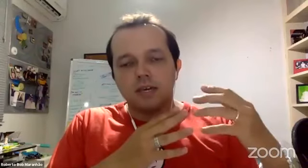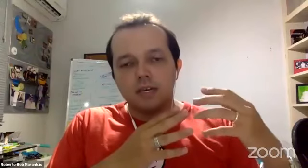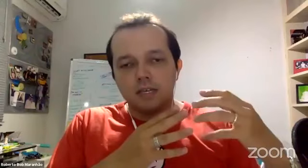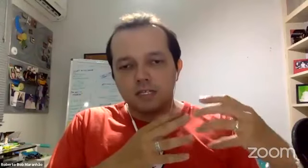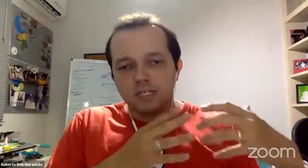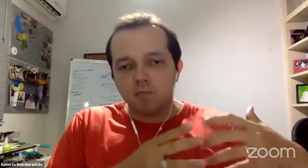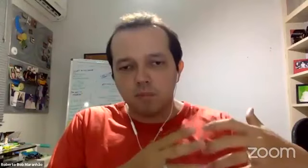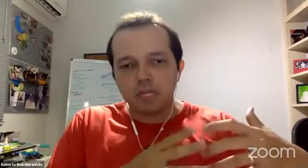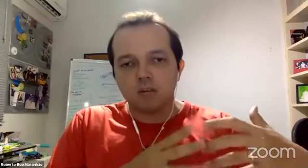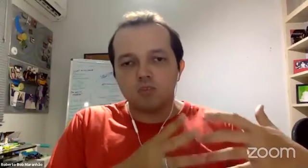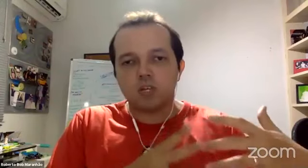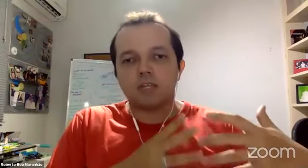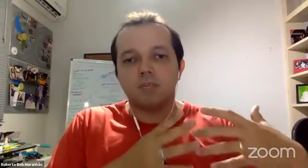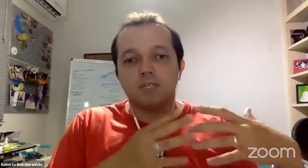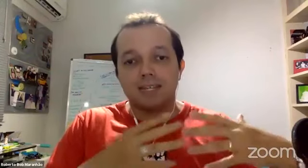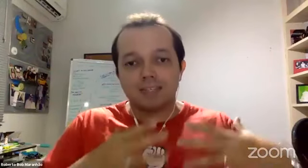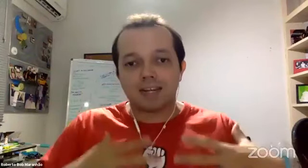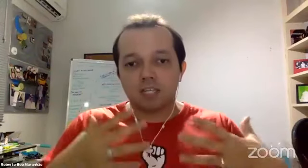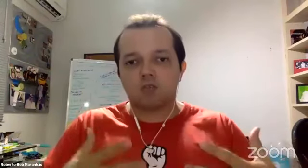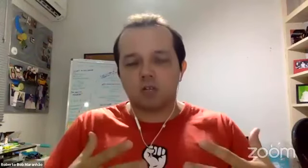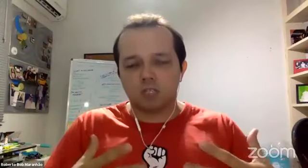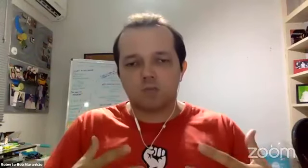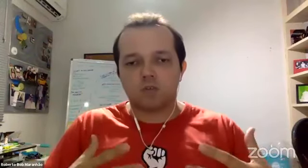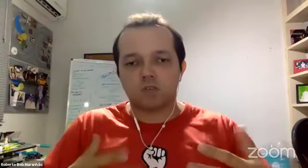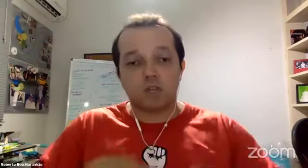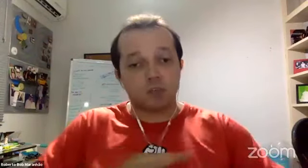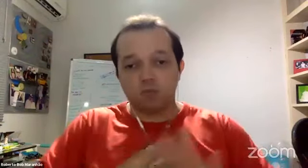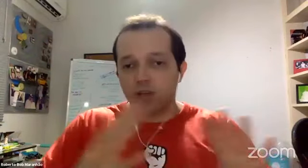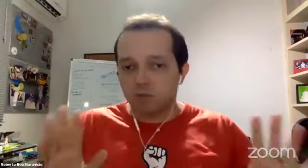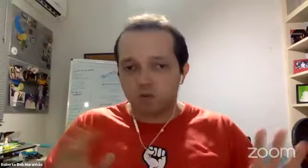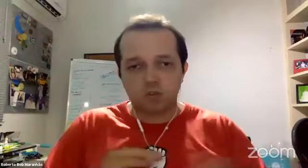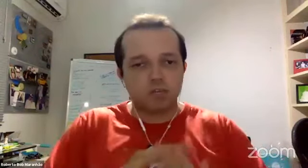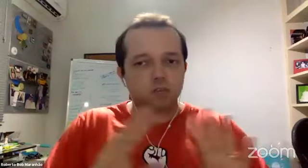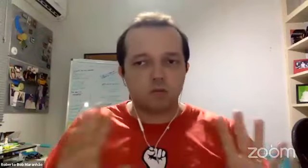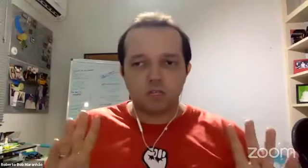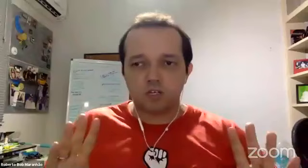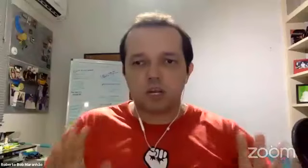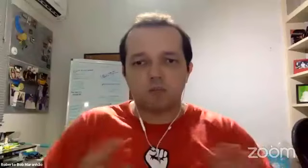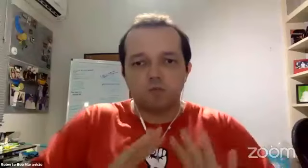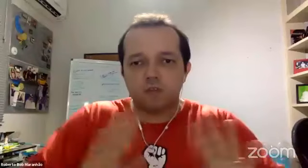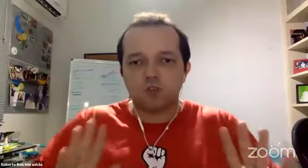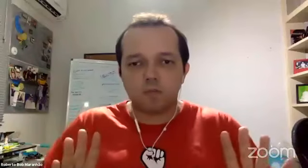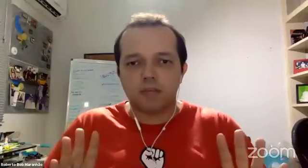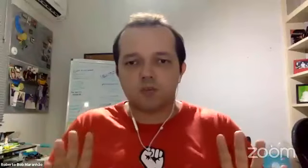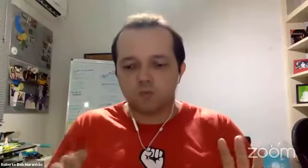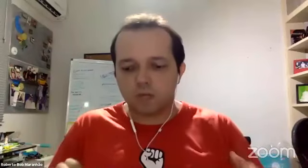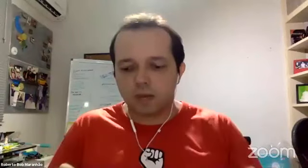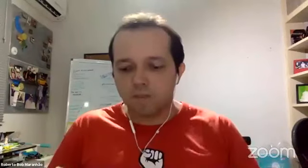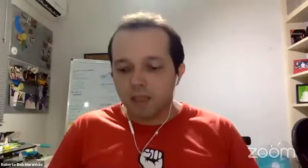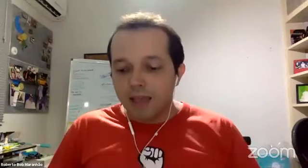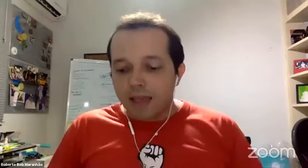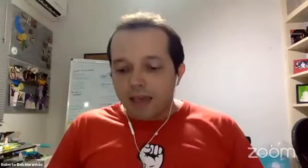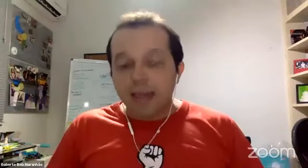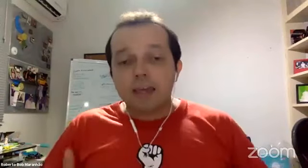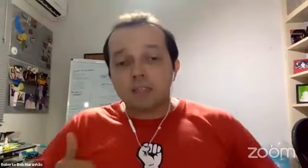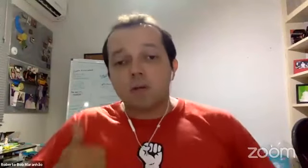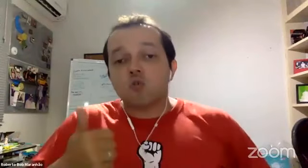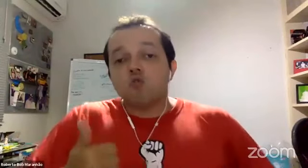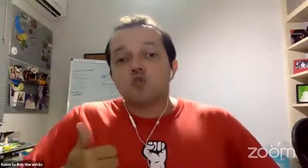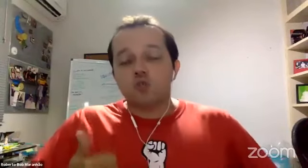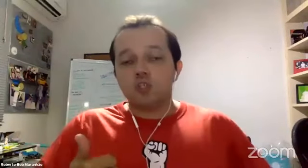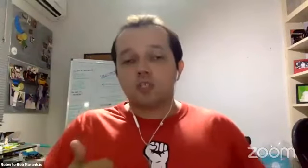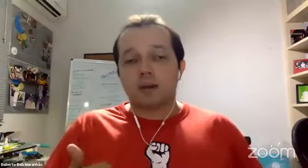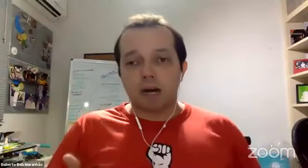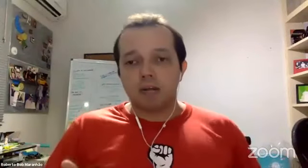que se implicam diretamente na trajetória desses profissionais, eu estou falando de profissionais de uma maneira geral, não estou falando só médico, tá? São